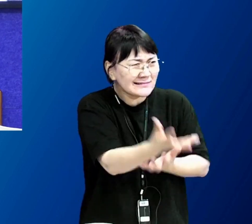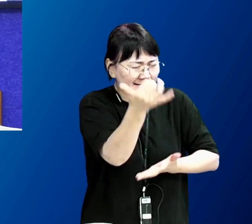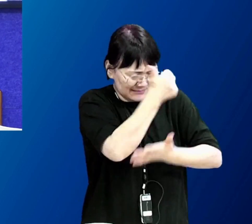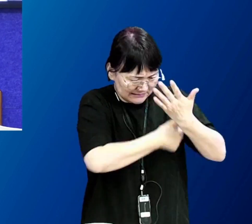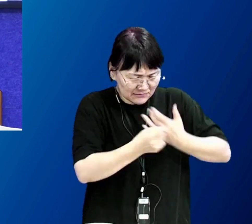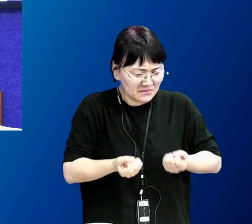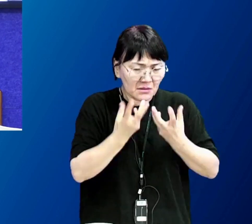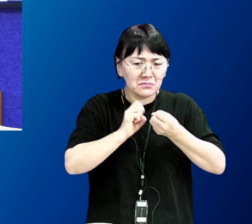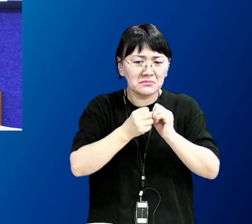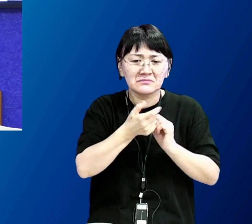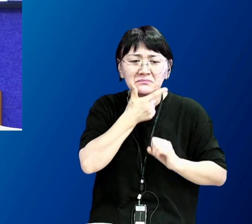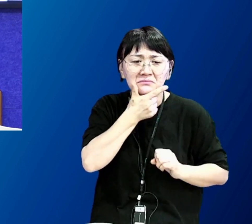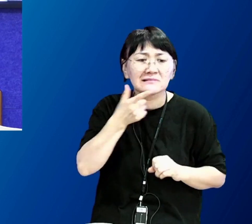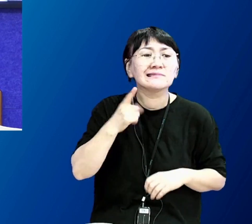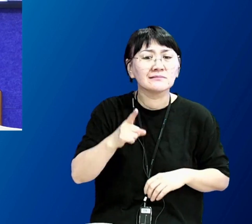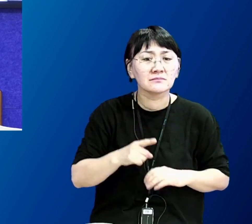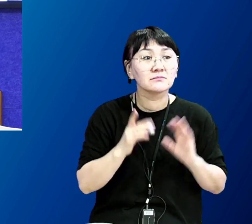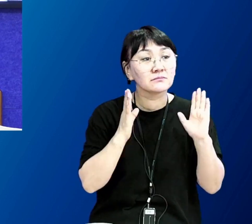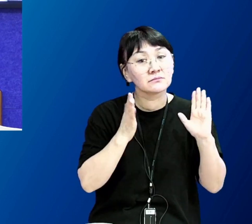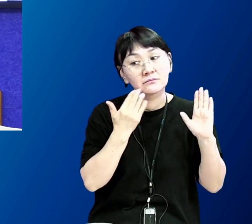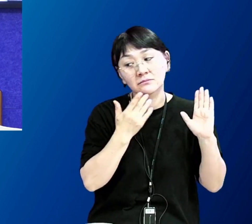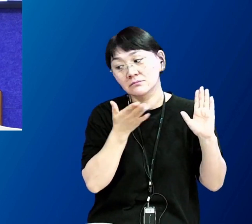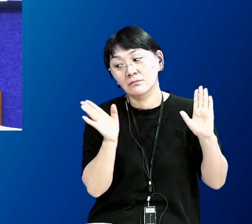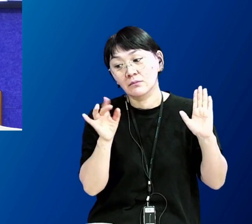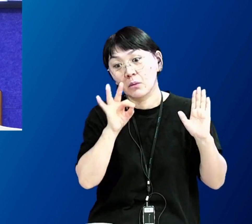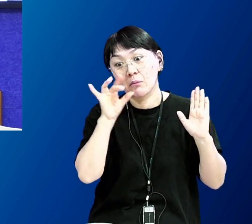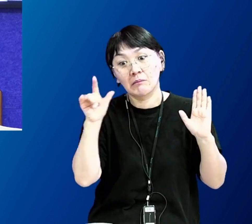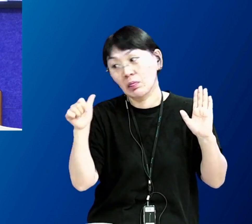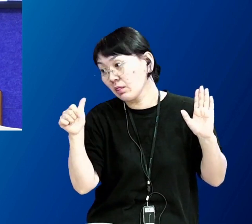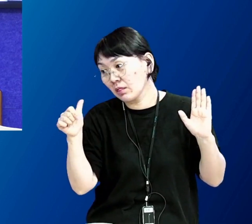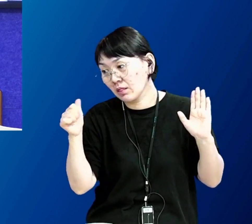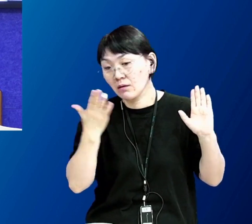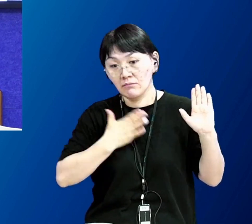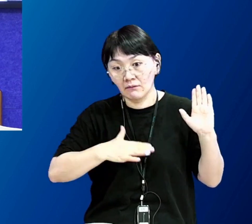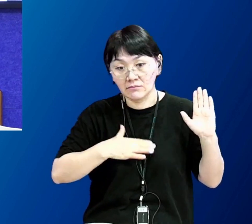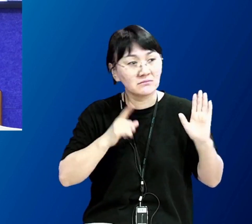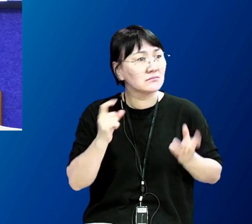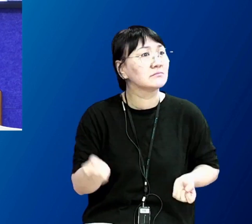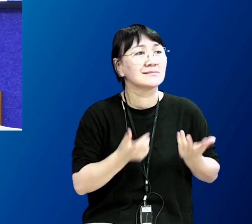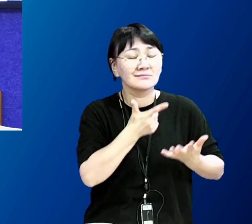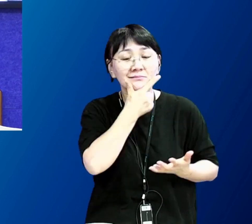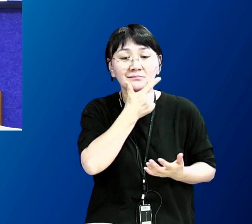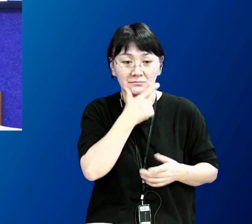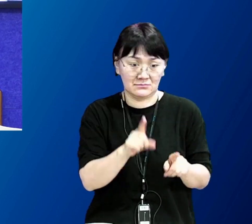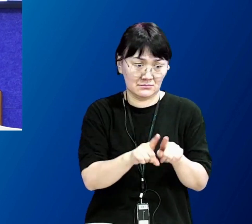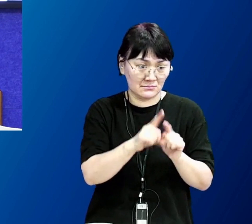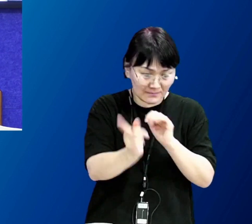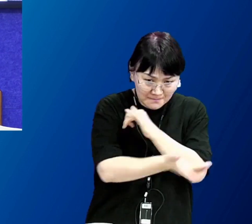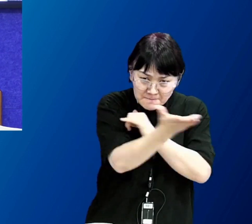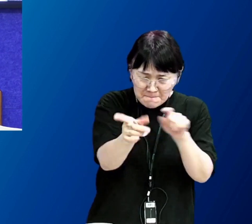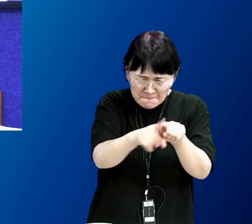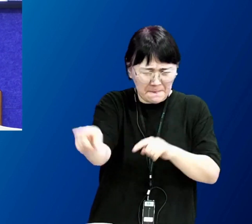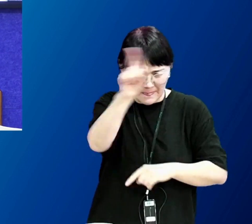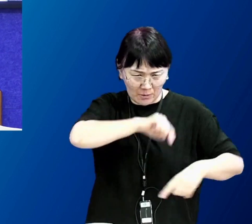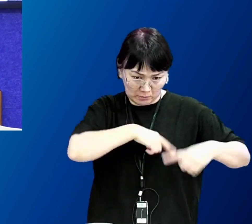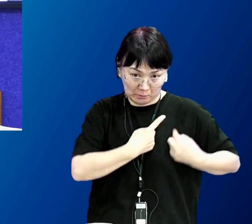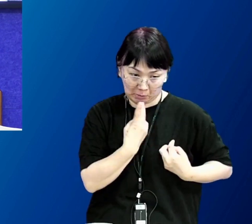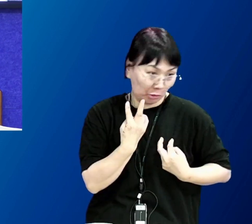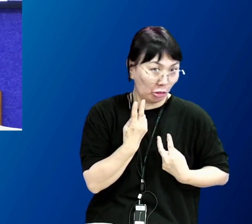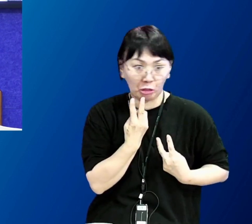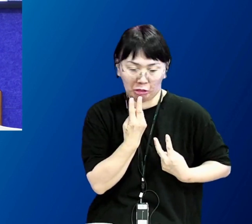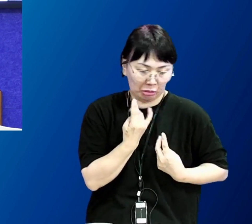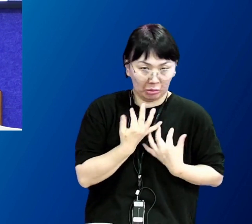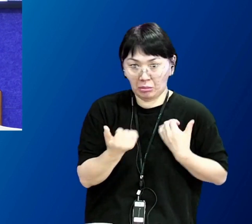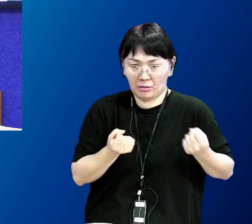бол? Өөр зүйлийг хайрсан байсан учраас тэр үст. Эзэн бид үхнийг одоо нэг л зүрх сэтгэлээр нэг